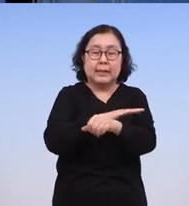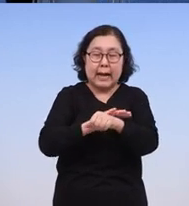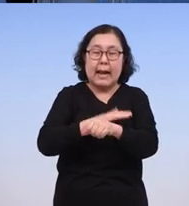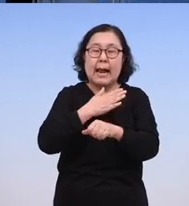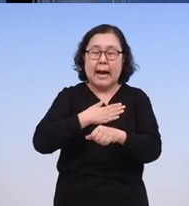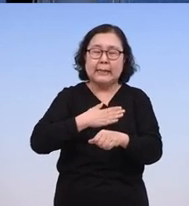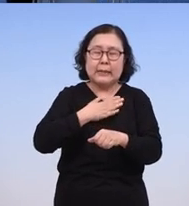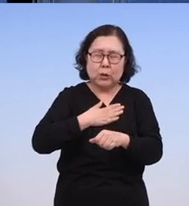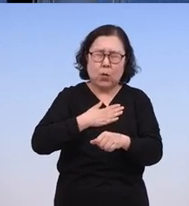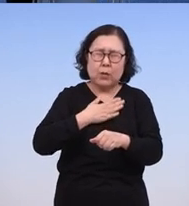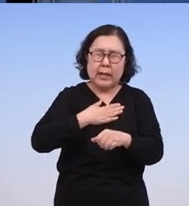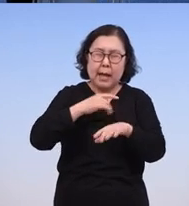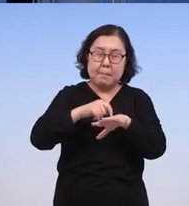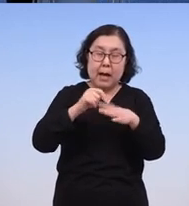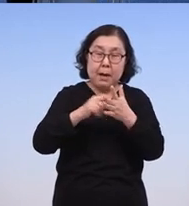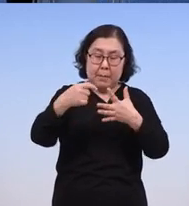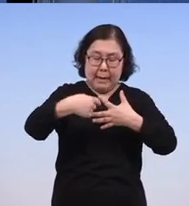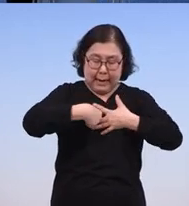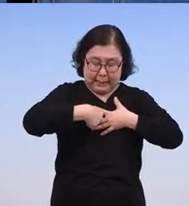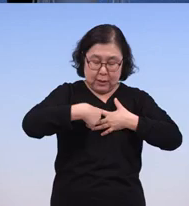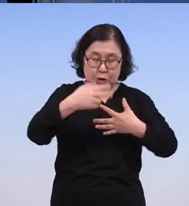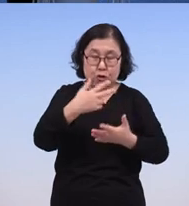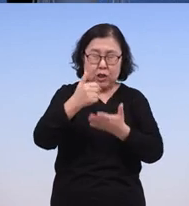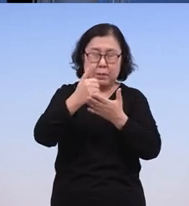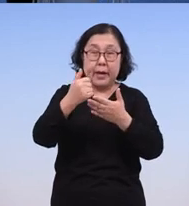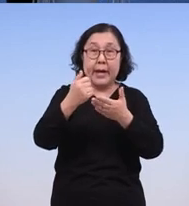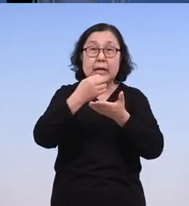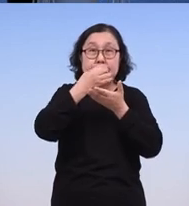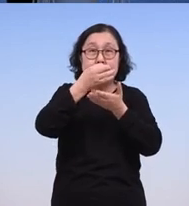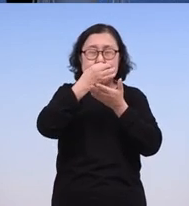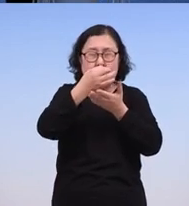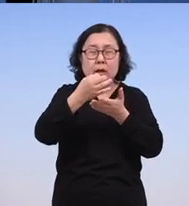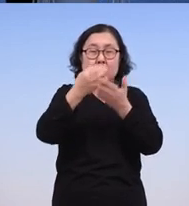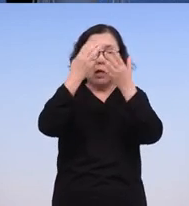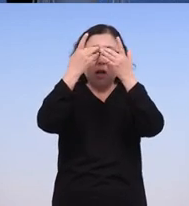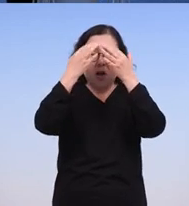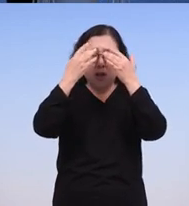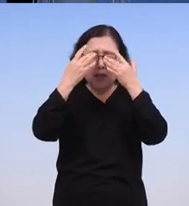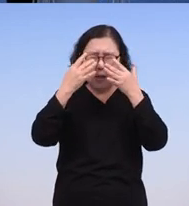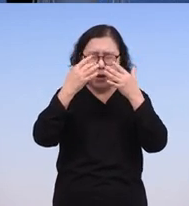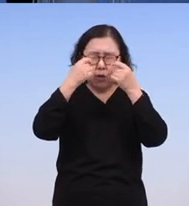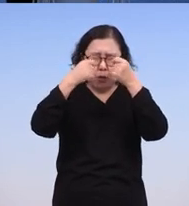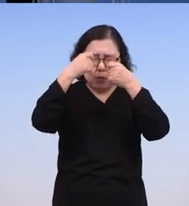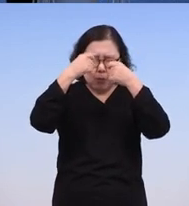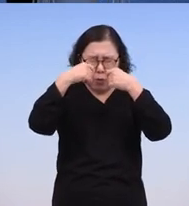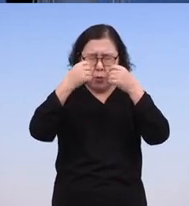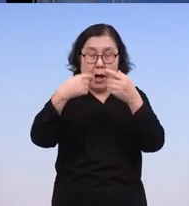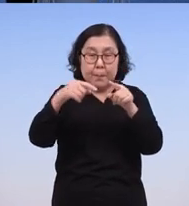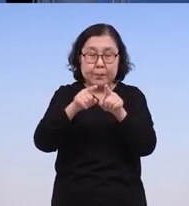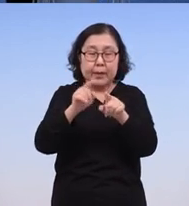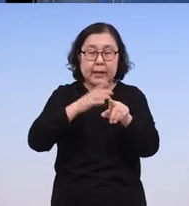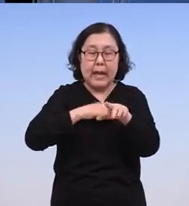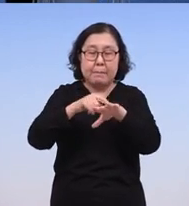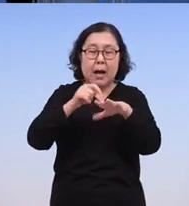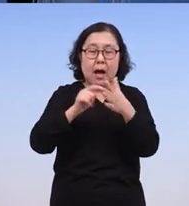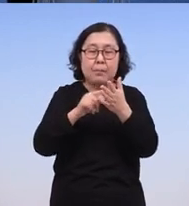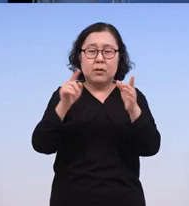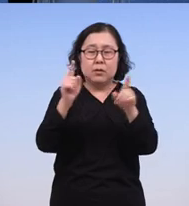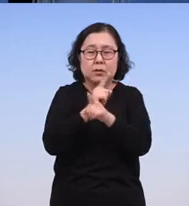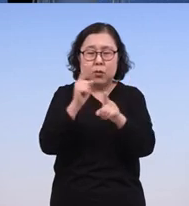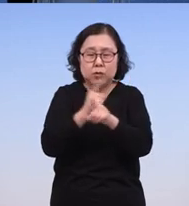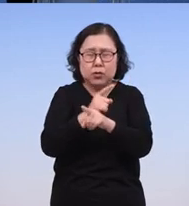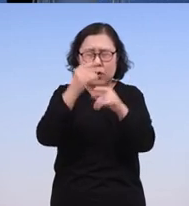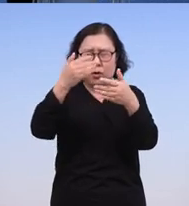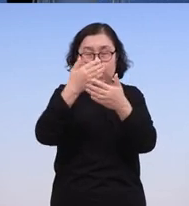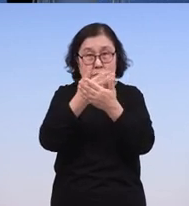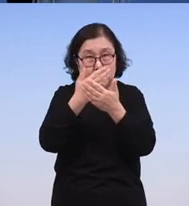부여합니다. 저를 잘 아시고 저의 마음을 아시는 주님의 음성이 흘러내리는 눈물과 함께 마음을 치유해